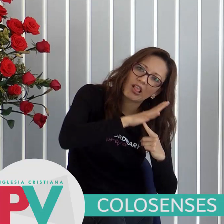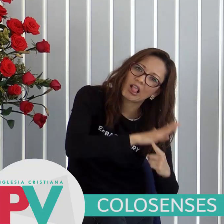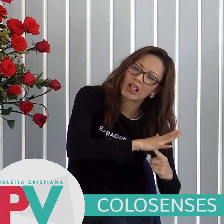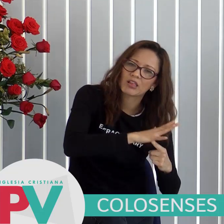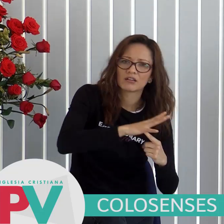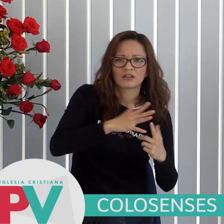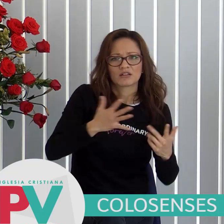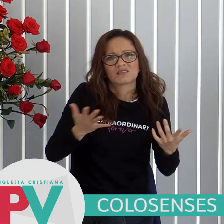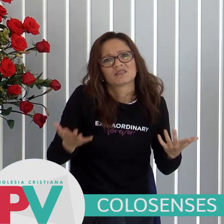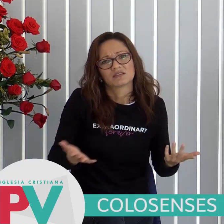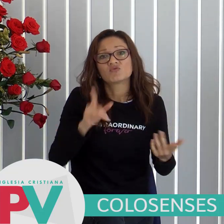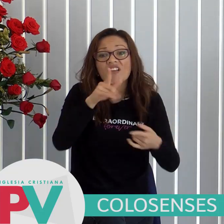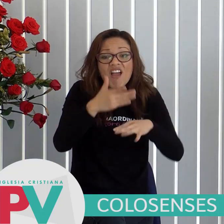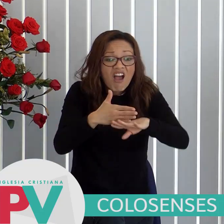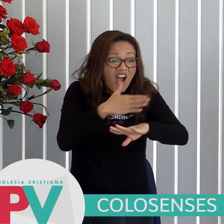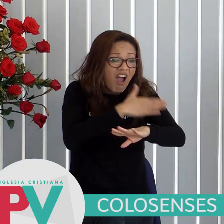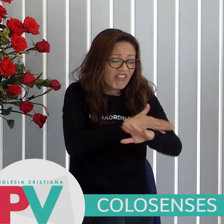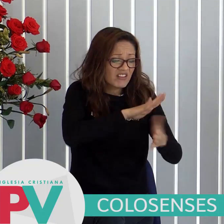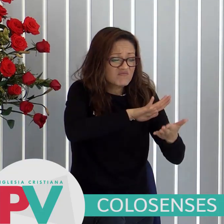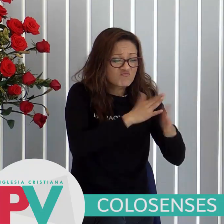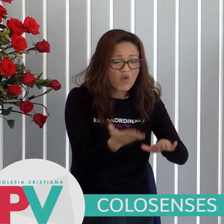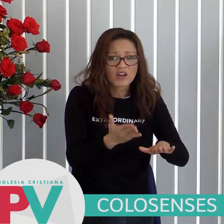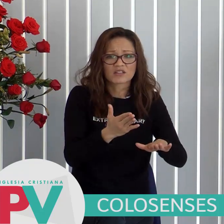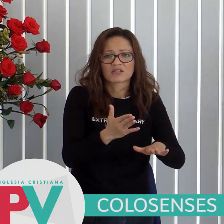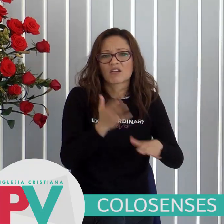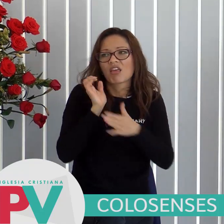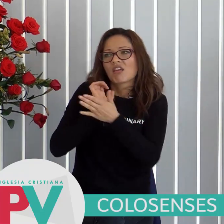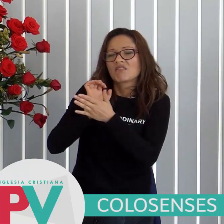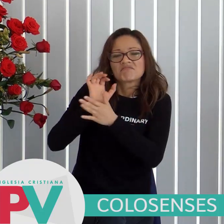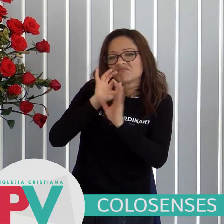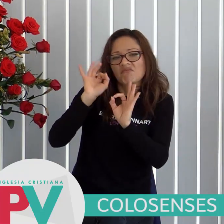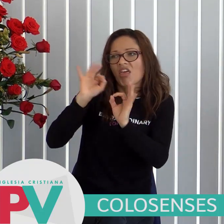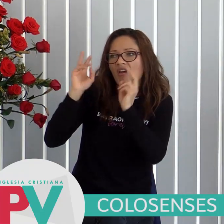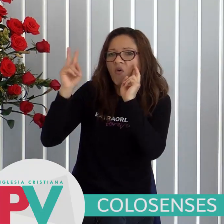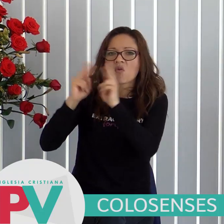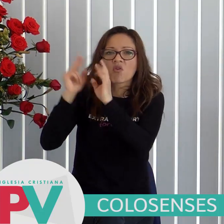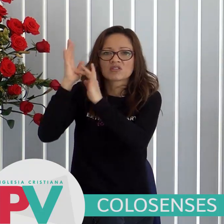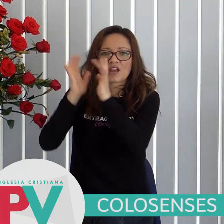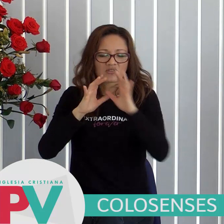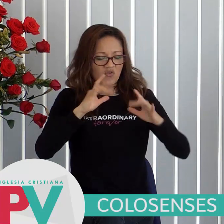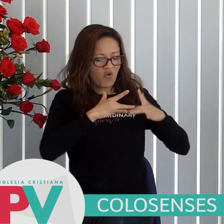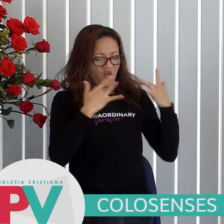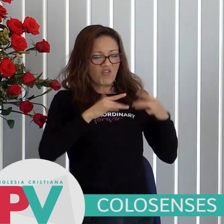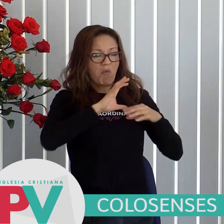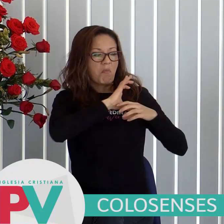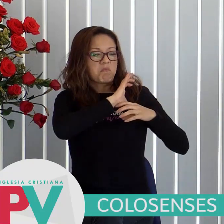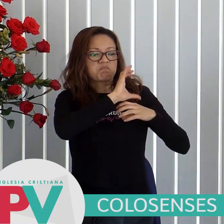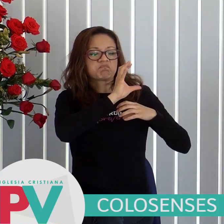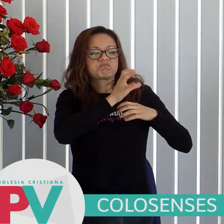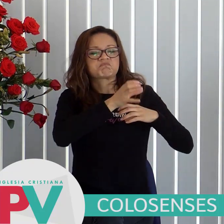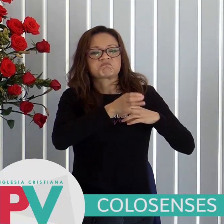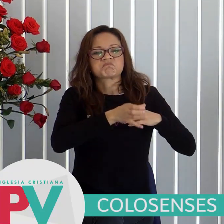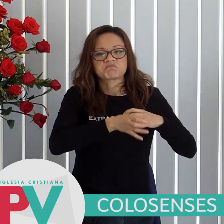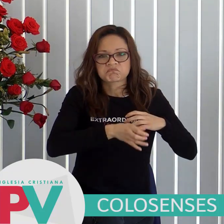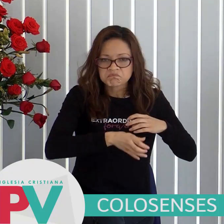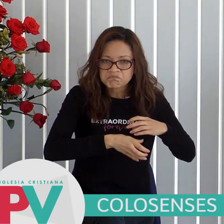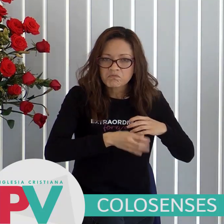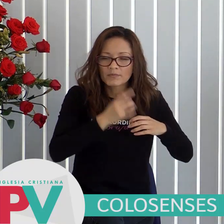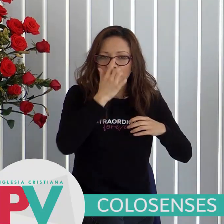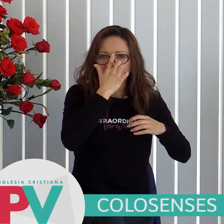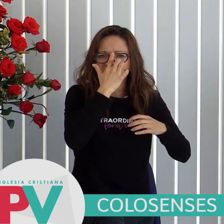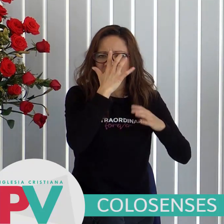Si cuando usted estaba muerto con su corazón, esa víscera inmunda, cubierta, con